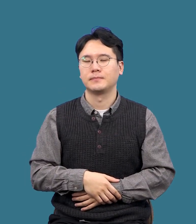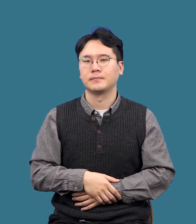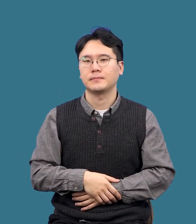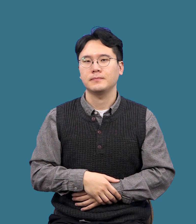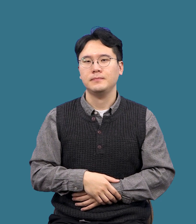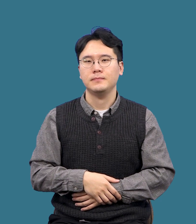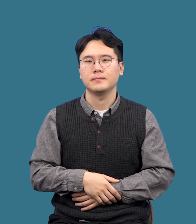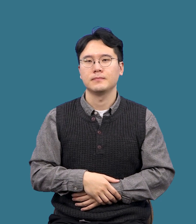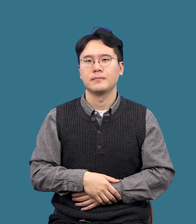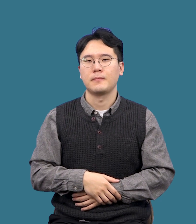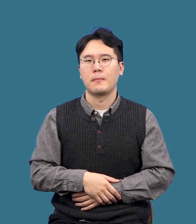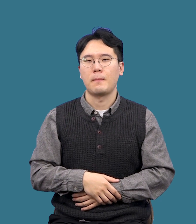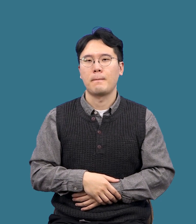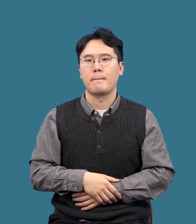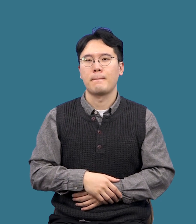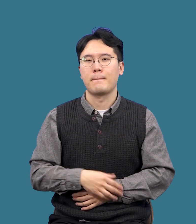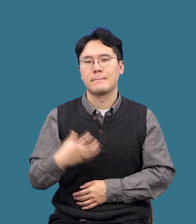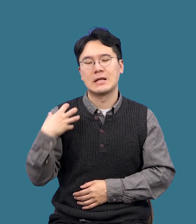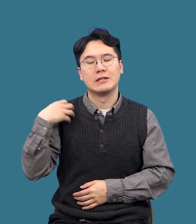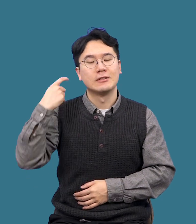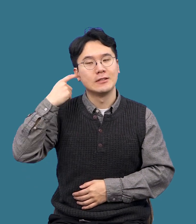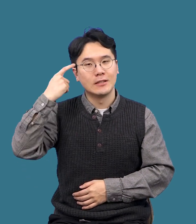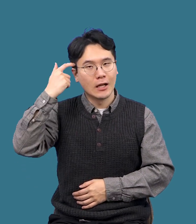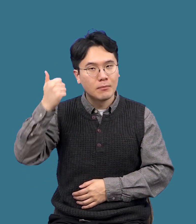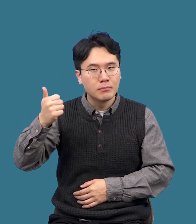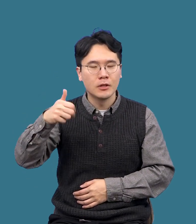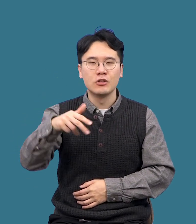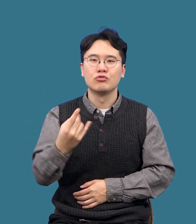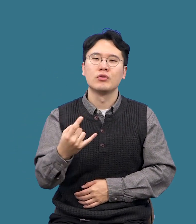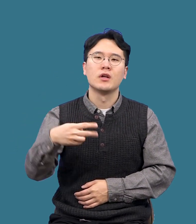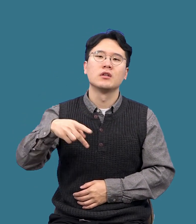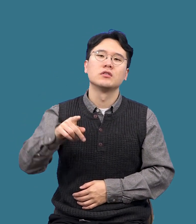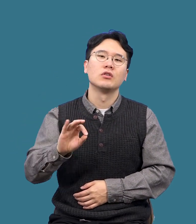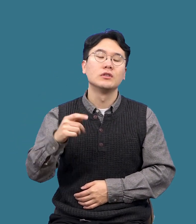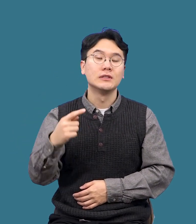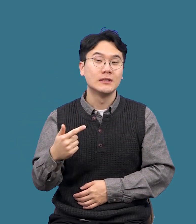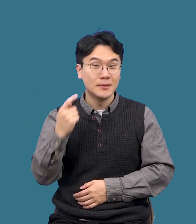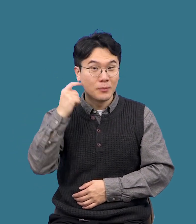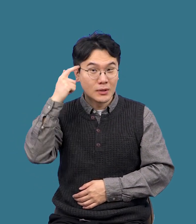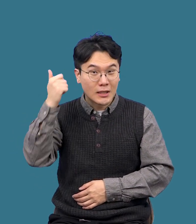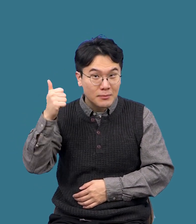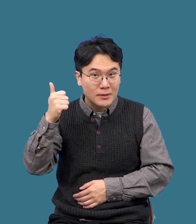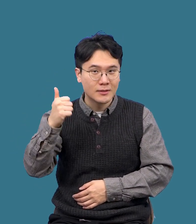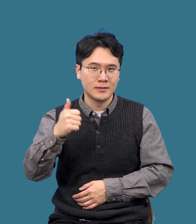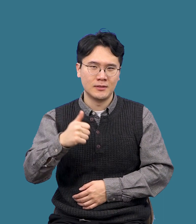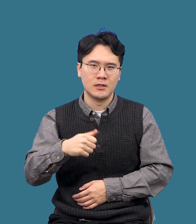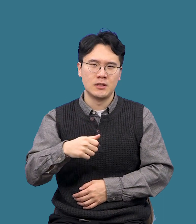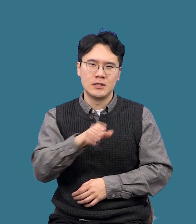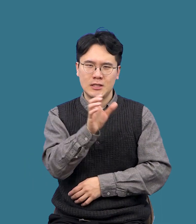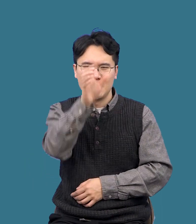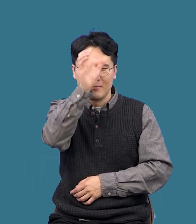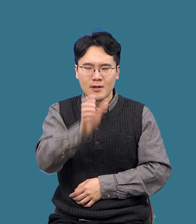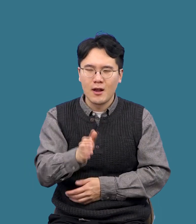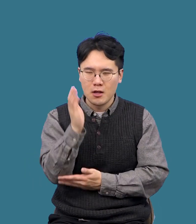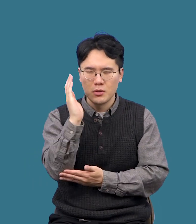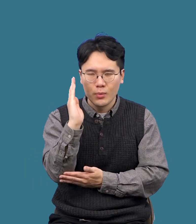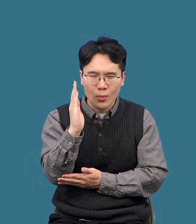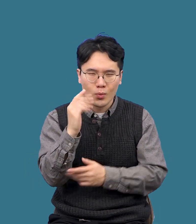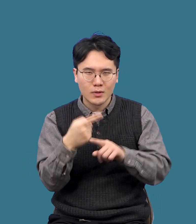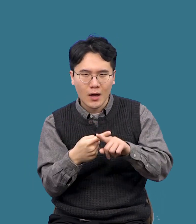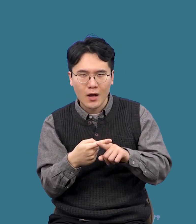우리 담임 목사님, 우리 최소원 목사님이 십자가 설명하다 종종 이렇게 울먹이는 모습들을 봅니다.